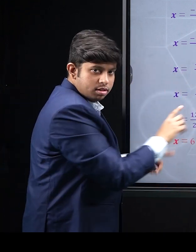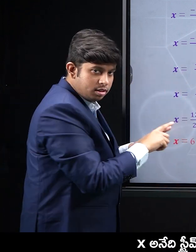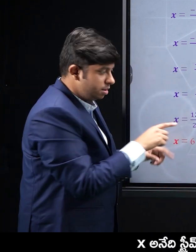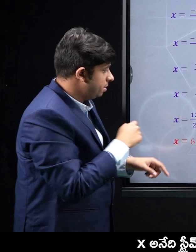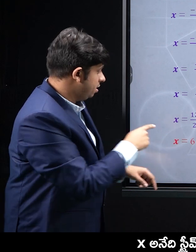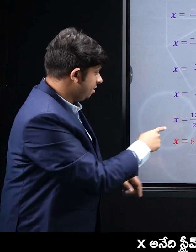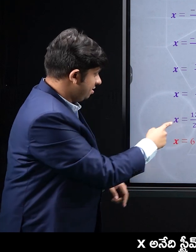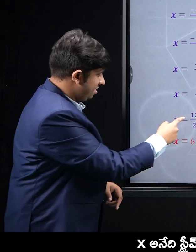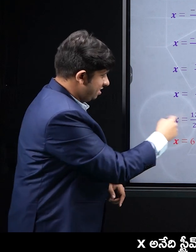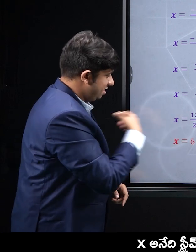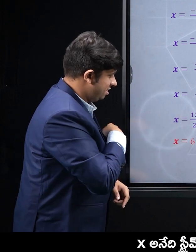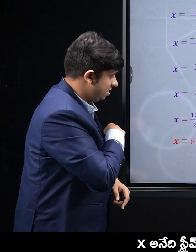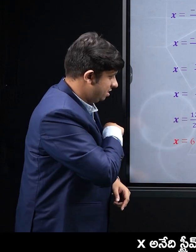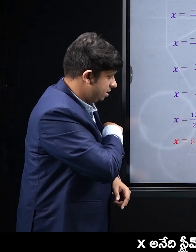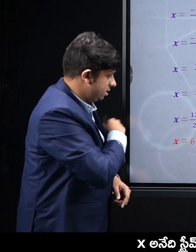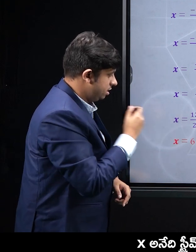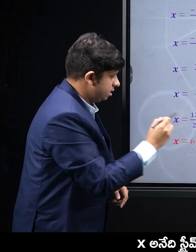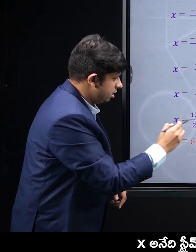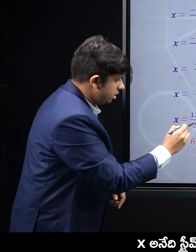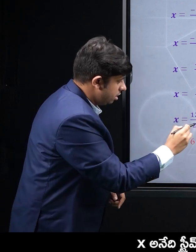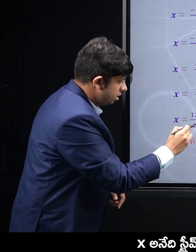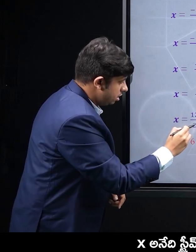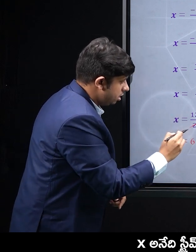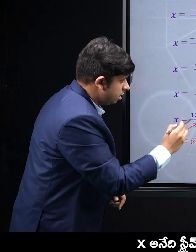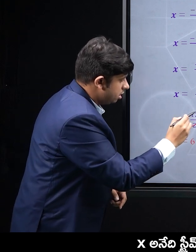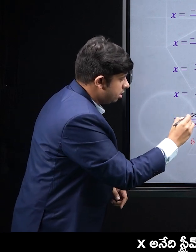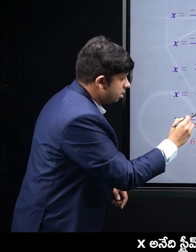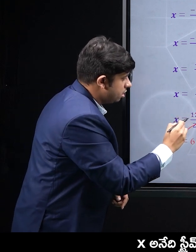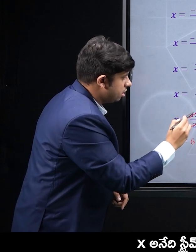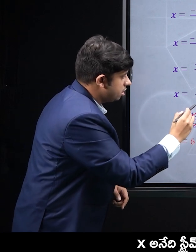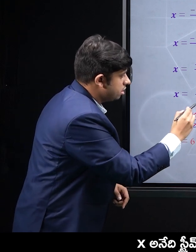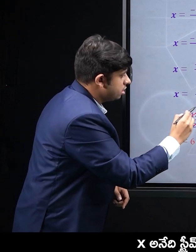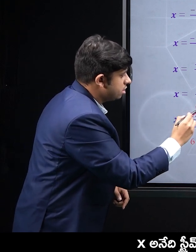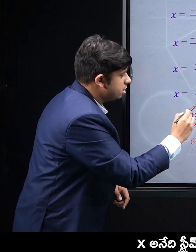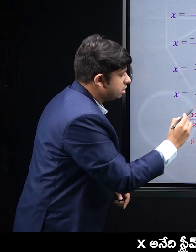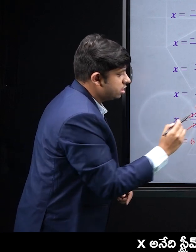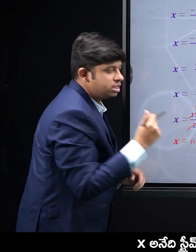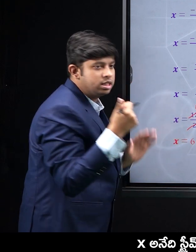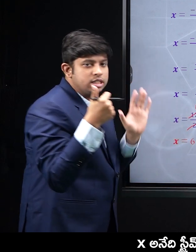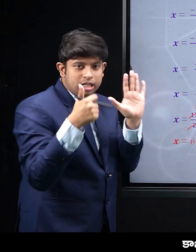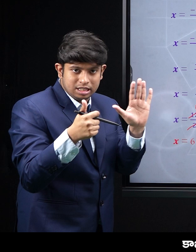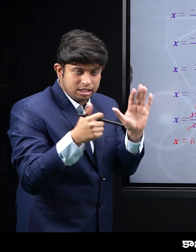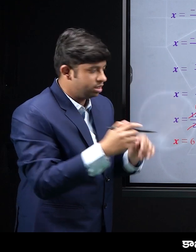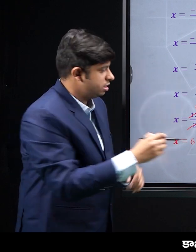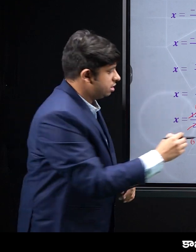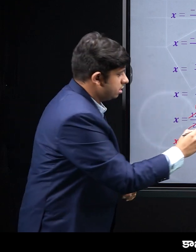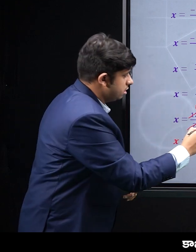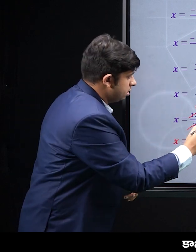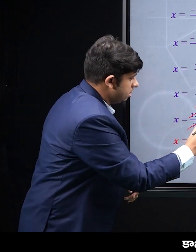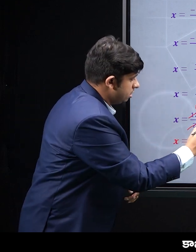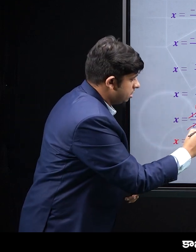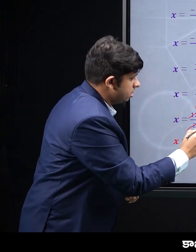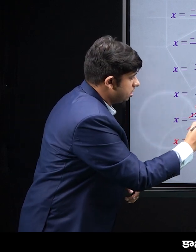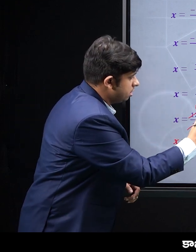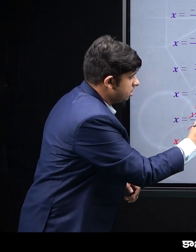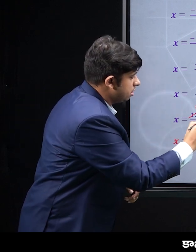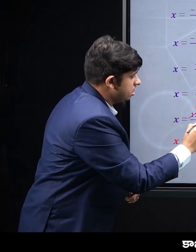x అనేది స్ట్రీమ్ యొక్క వేగం కాబట్టి అది ప్రతికూలంగా ఉండకూడదు. కాబట్టి మనం x ఈజ్ ఈక్వల్